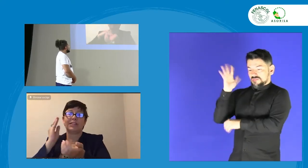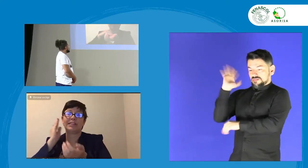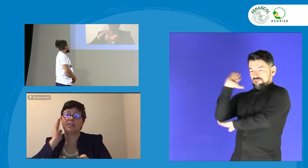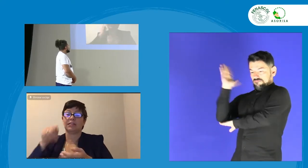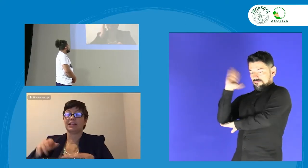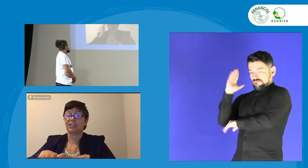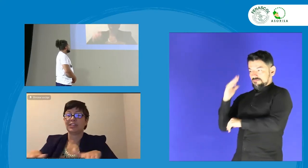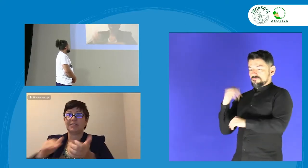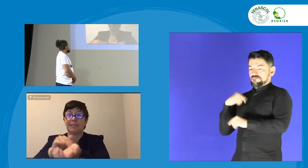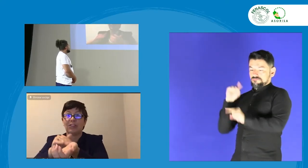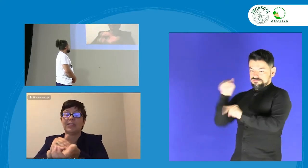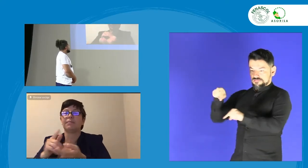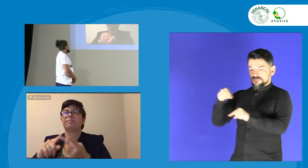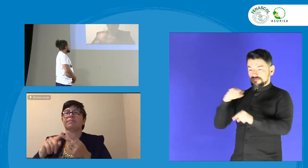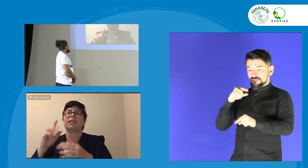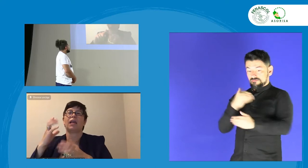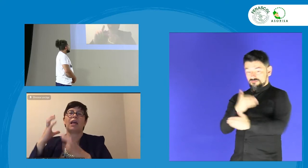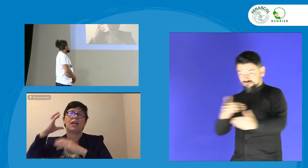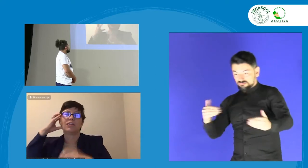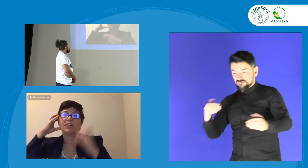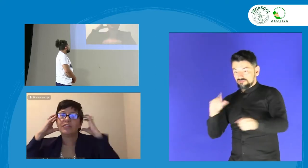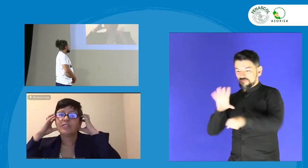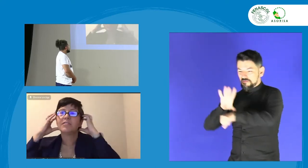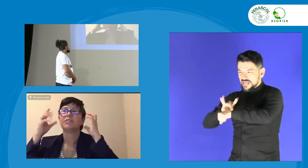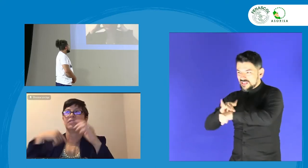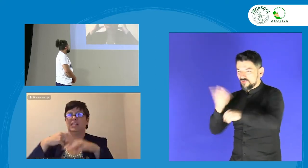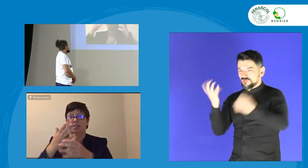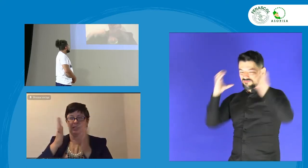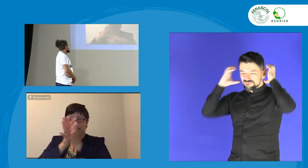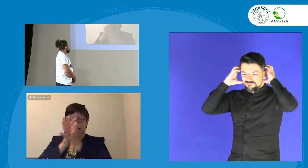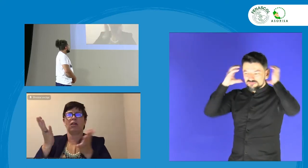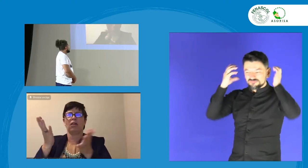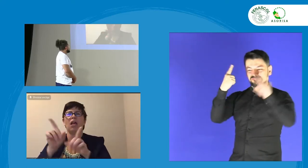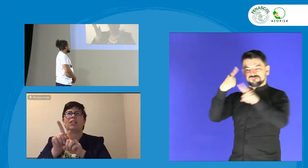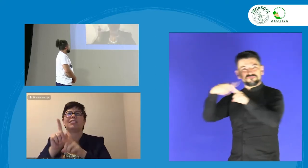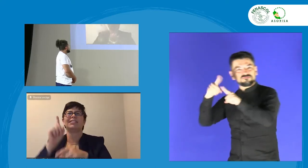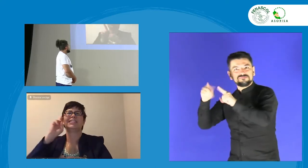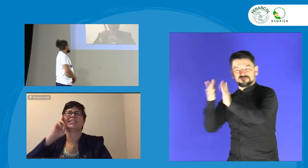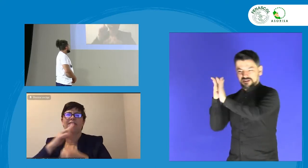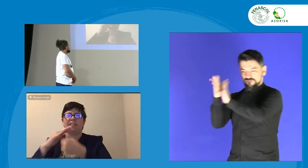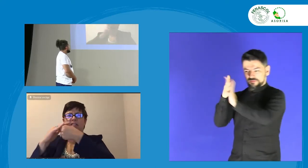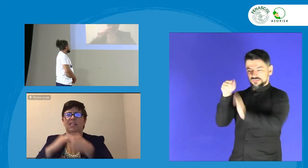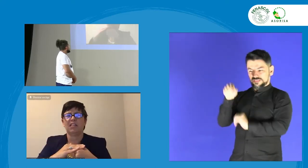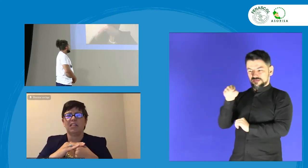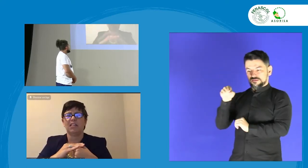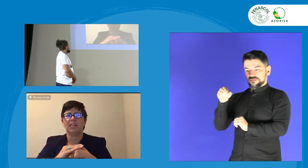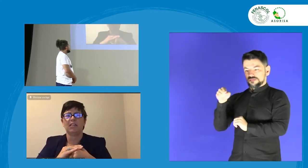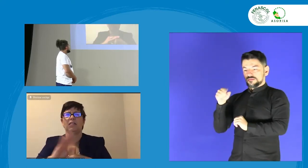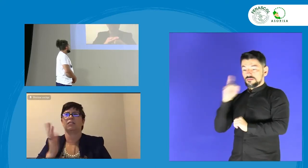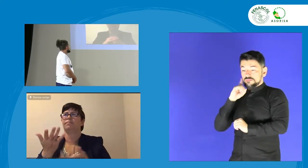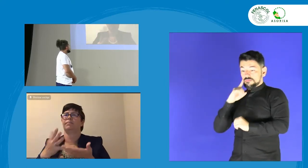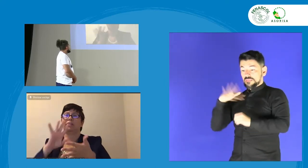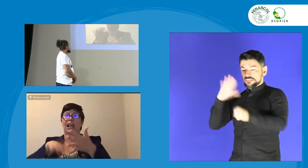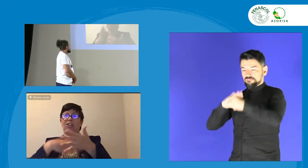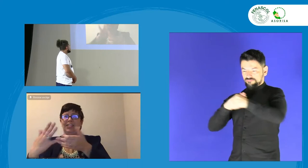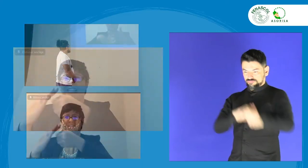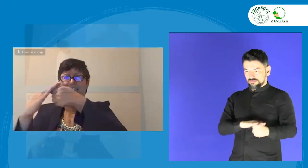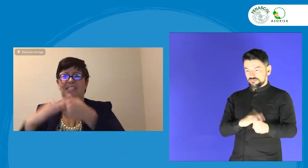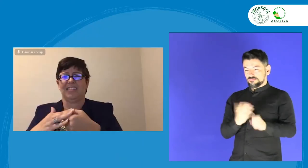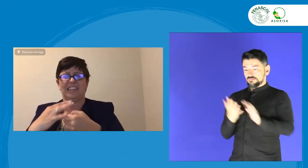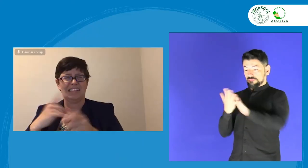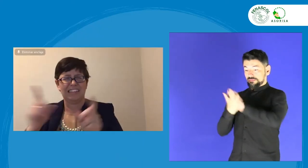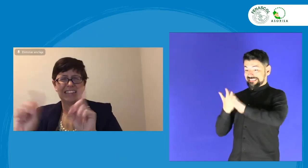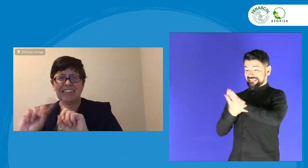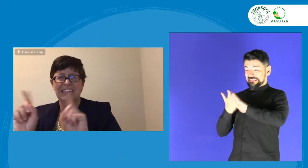a desarrollar esta clase de encuentros en los que se pase más del aspecto médico y de la falencia, en